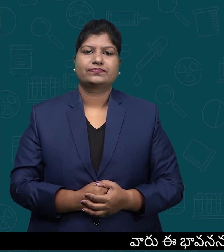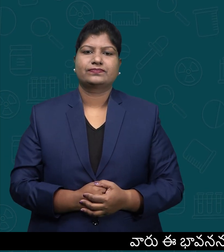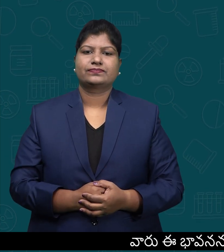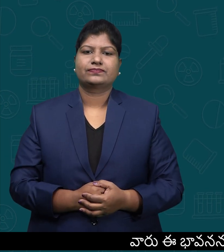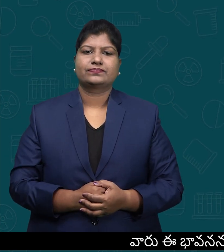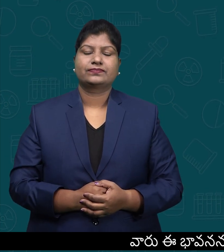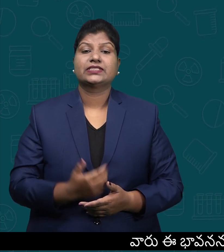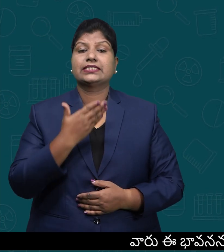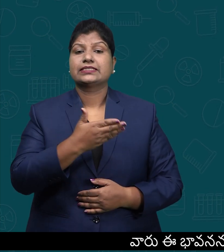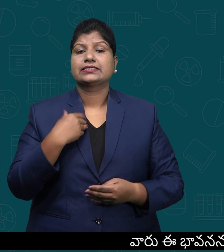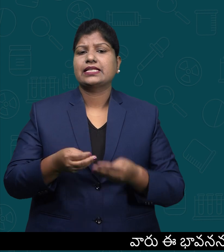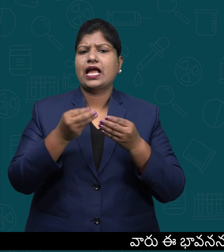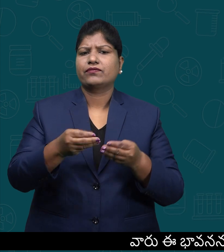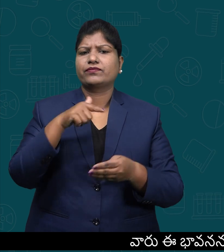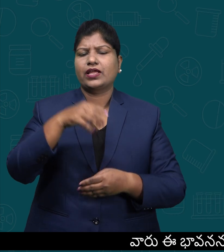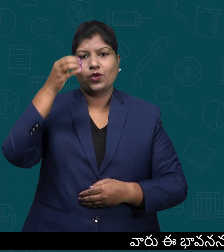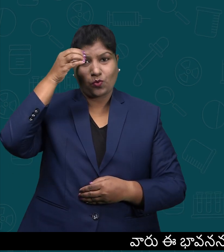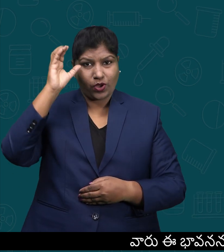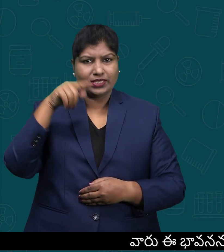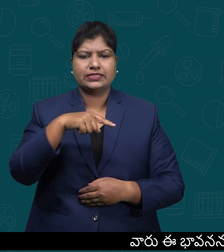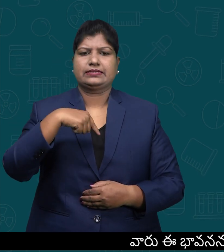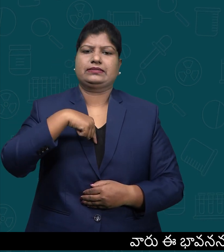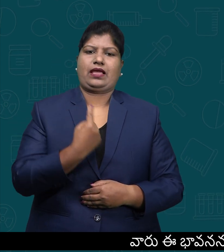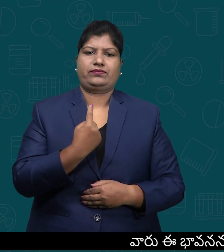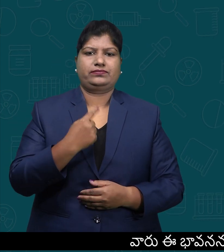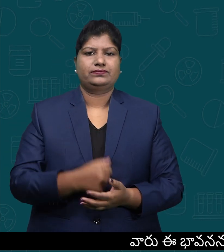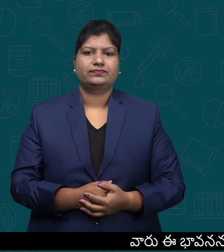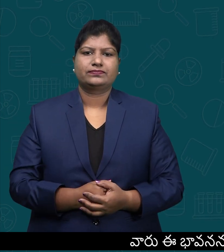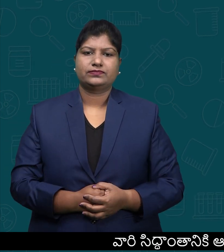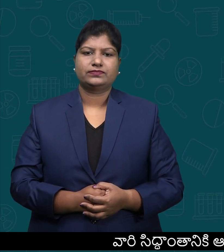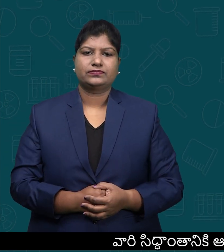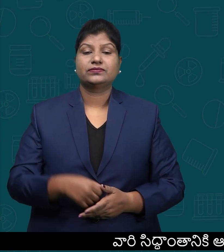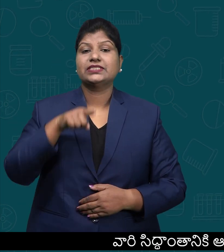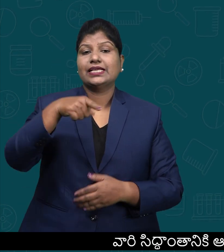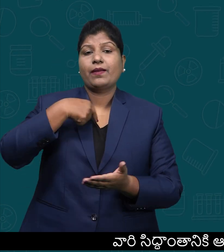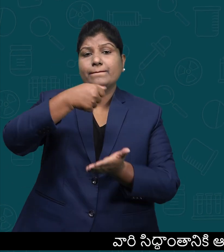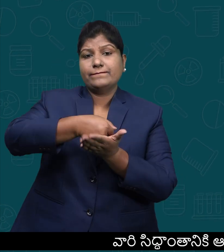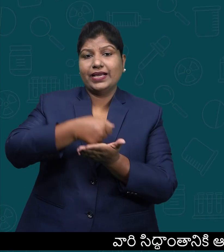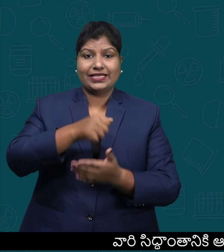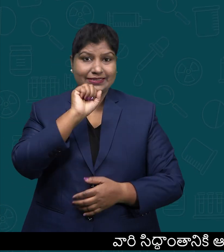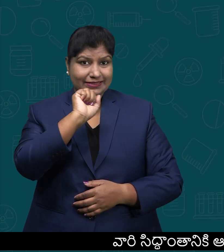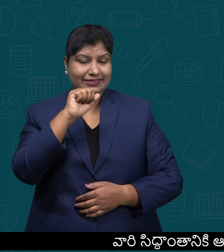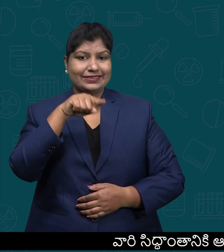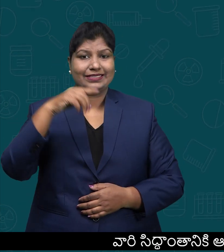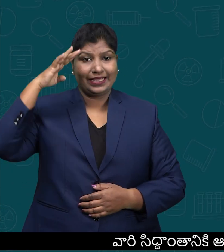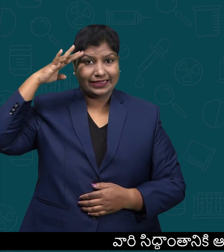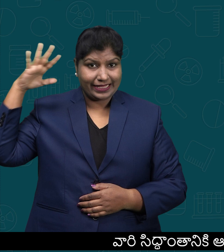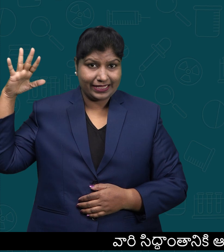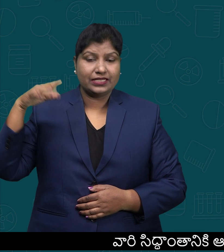వారు ఈ భావనను స్వతంత్రంగా అందించారు. వారి సిద్ధాంతానికి ఆధారం ఎలక్ట్రాన్ల